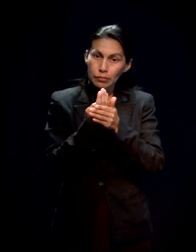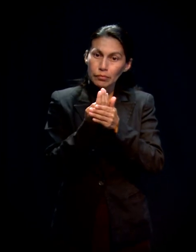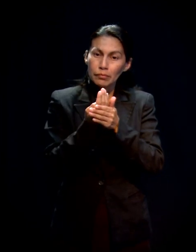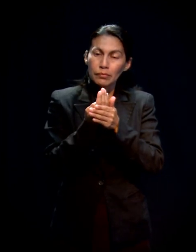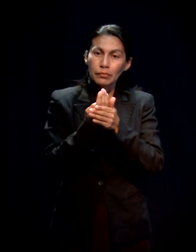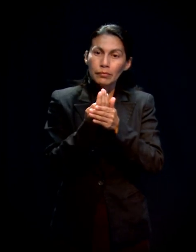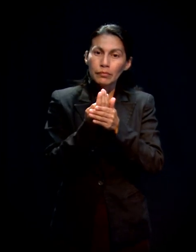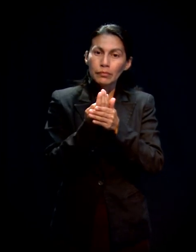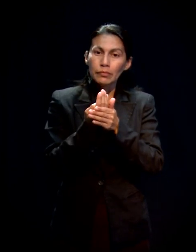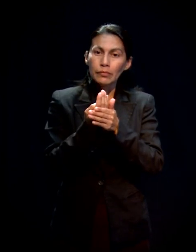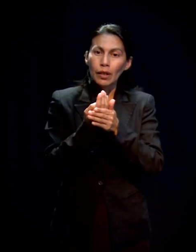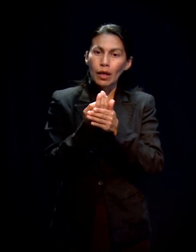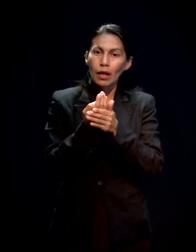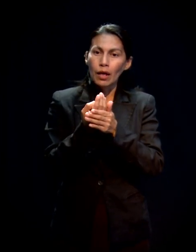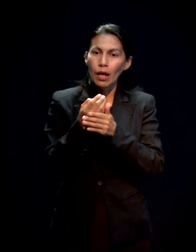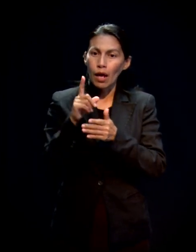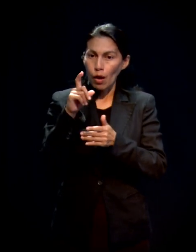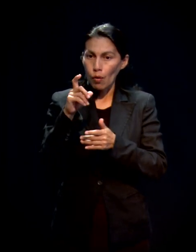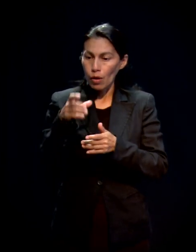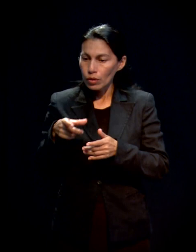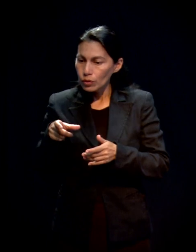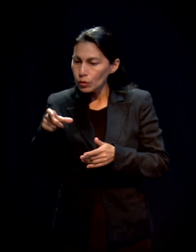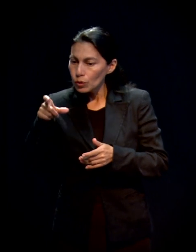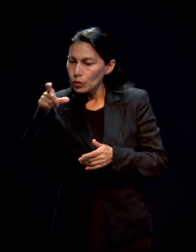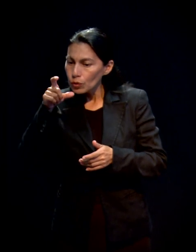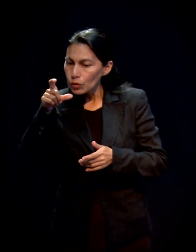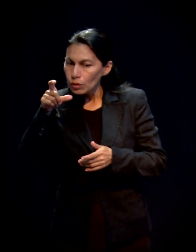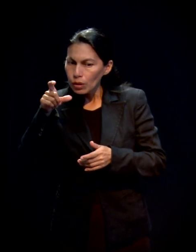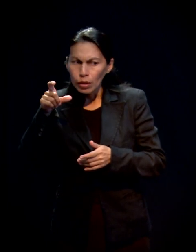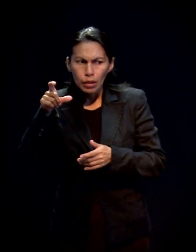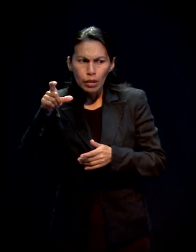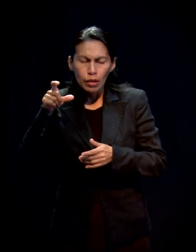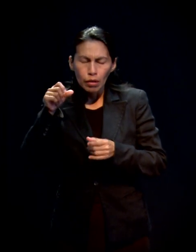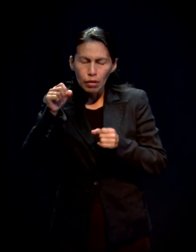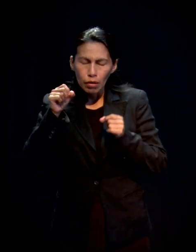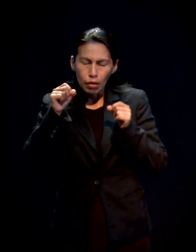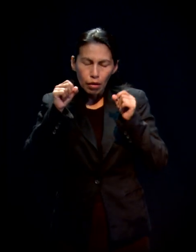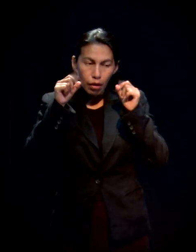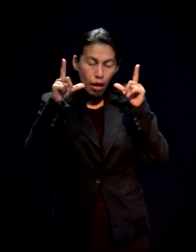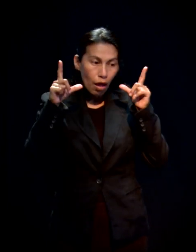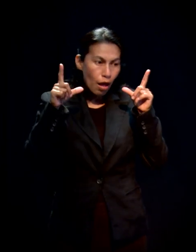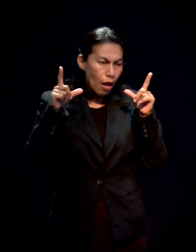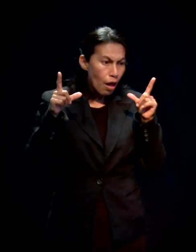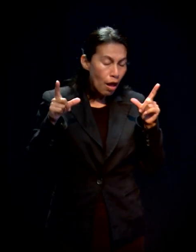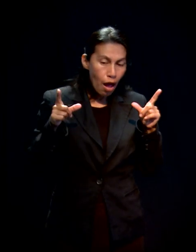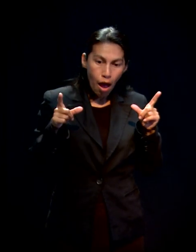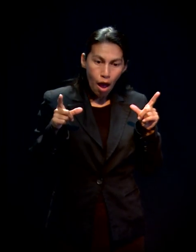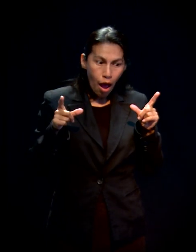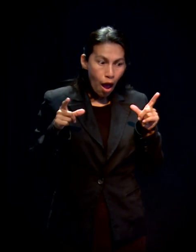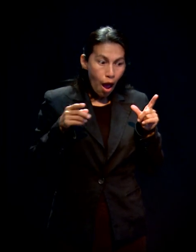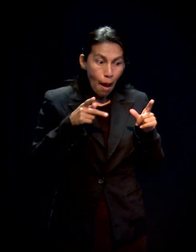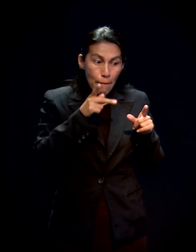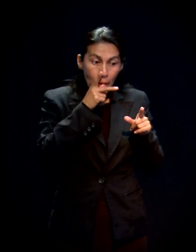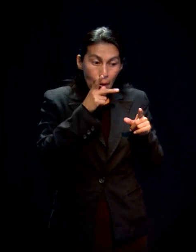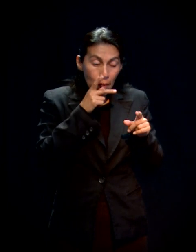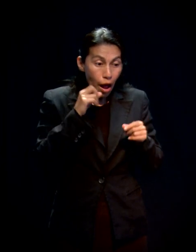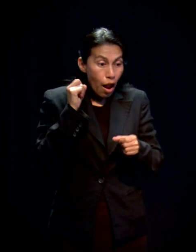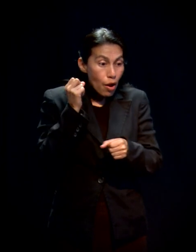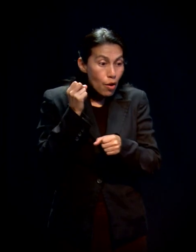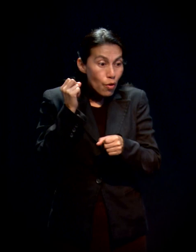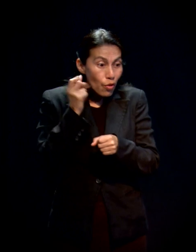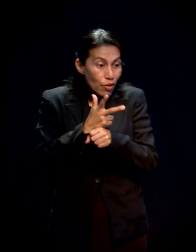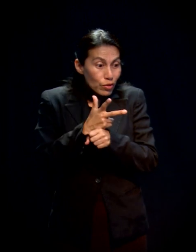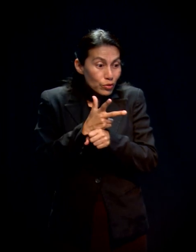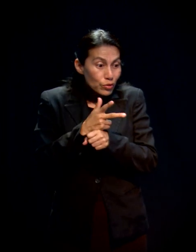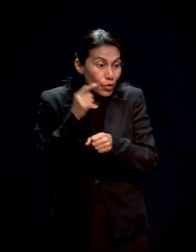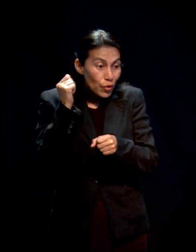tomar un poco de agua lo encontré a los pies de mi cama estaba obrando en algo que yo nunca había visto